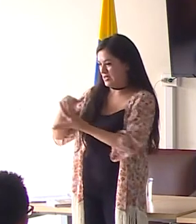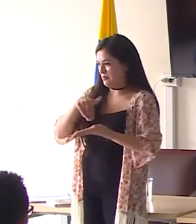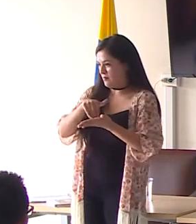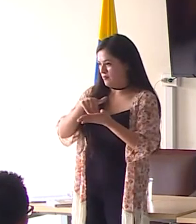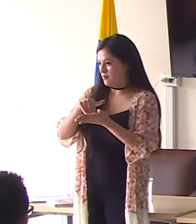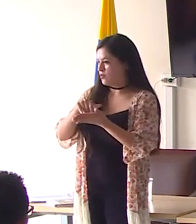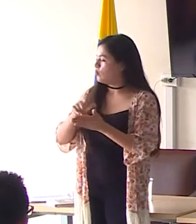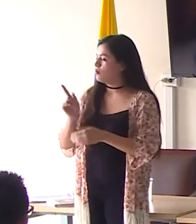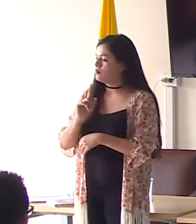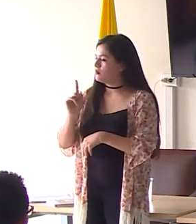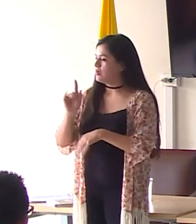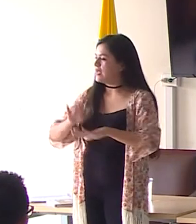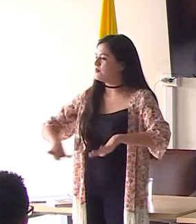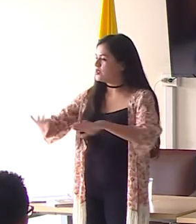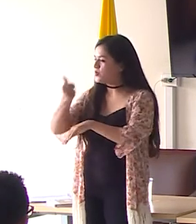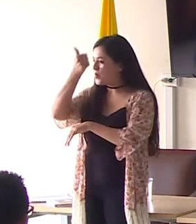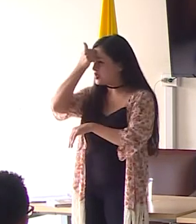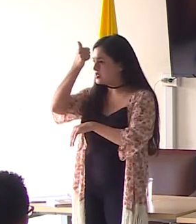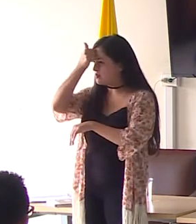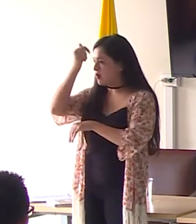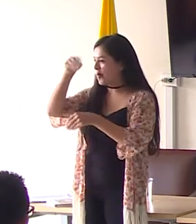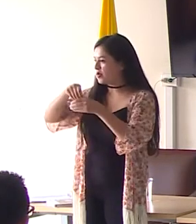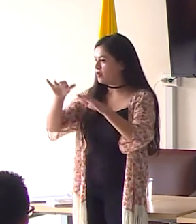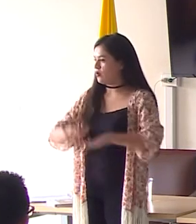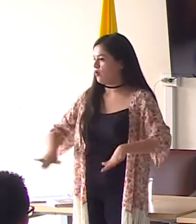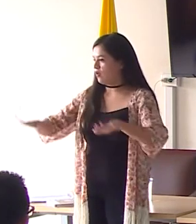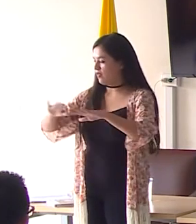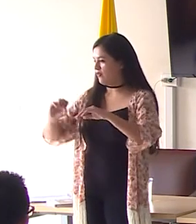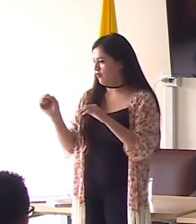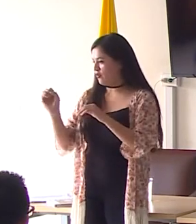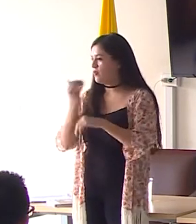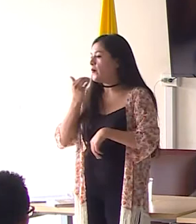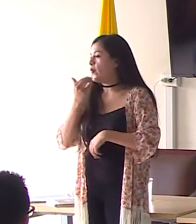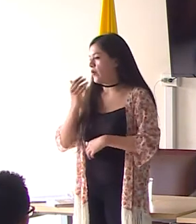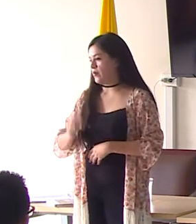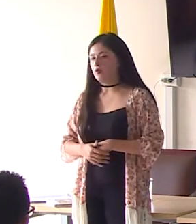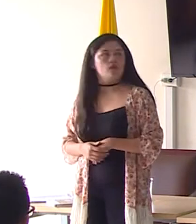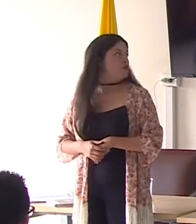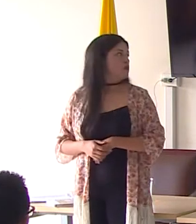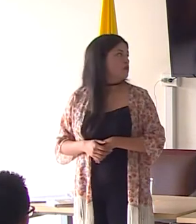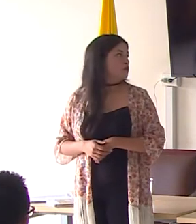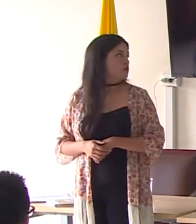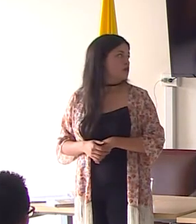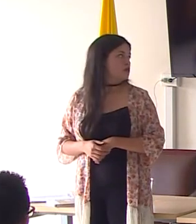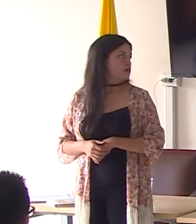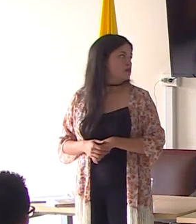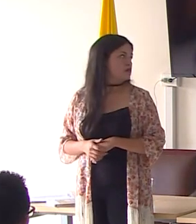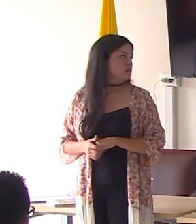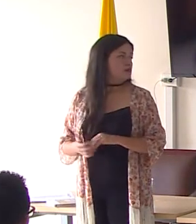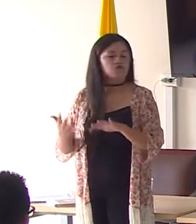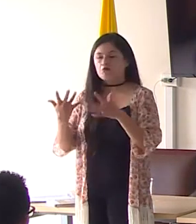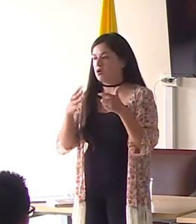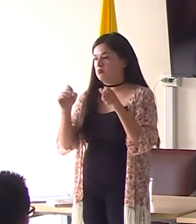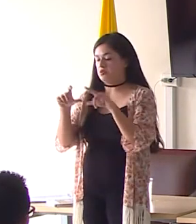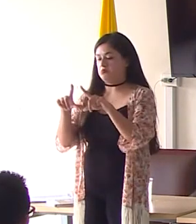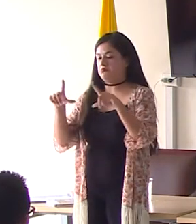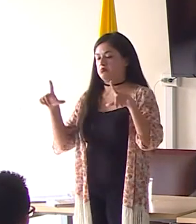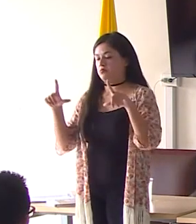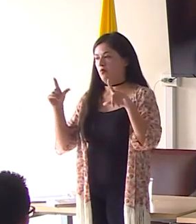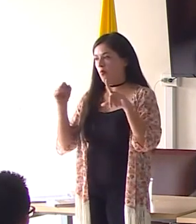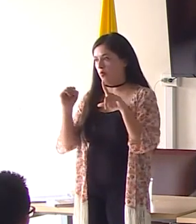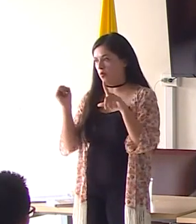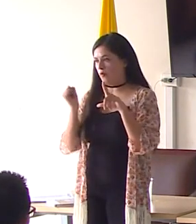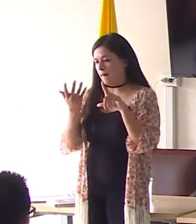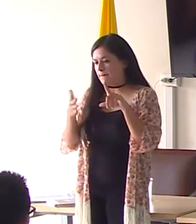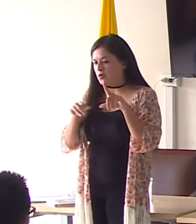que conforman el sistema metropolitano en este caso no podría decir a una escala digamos pequeña que